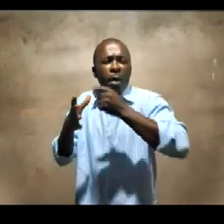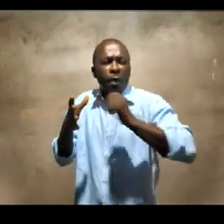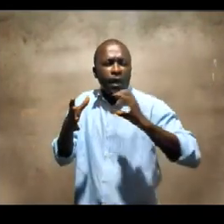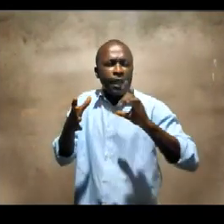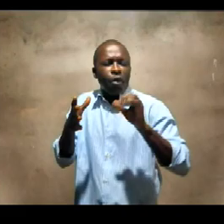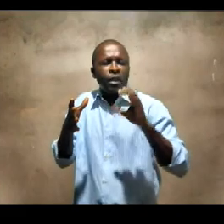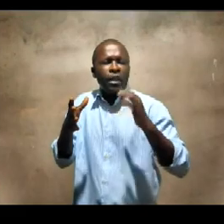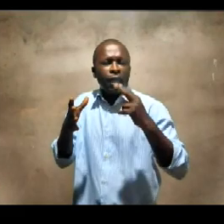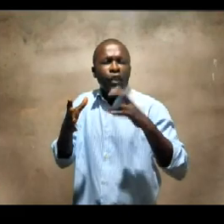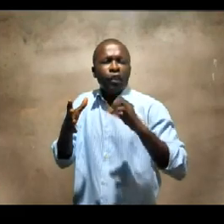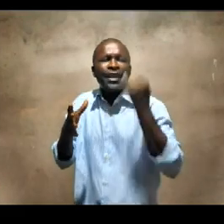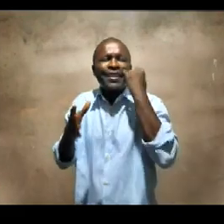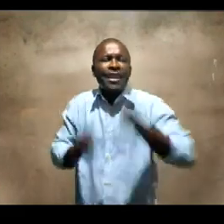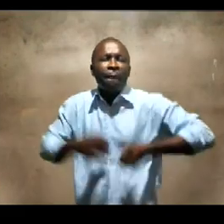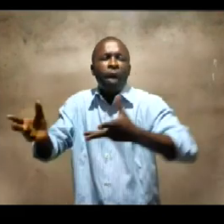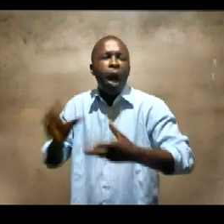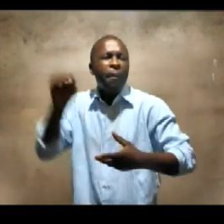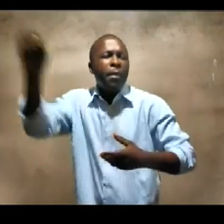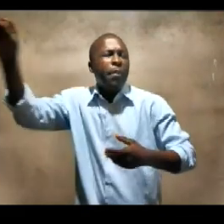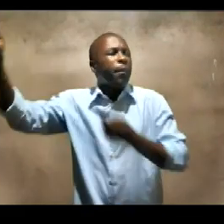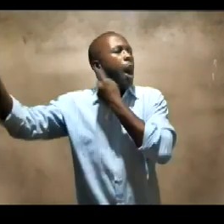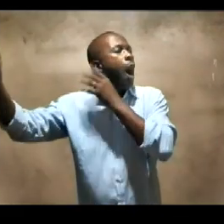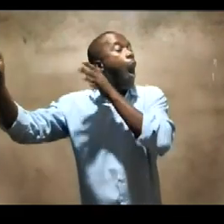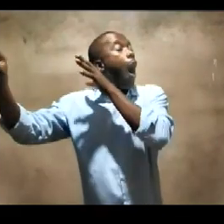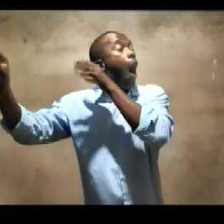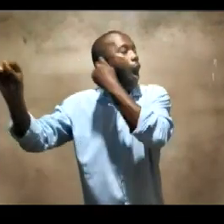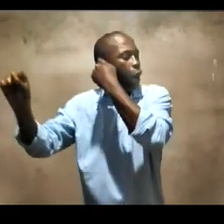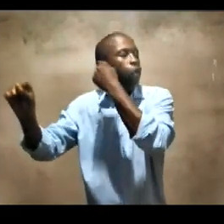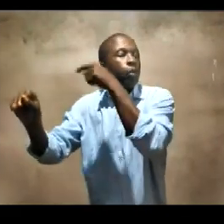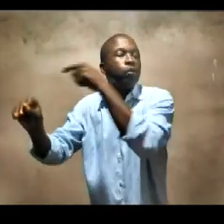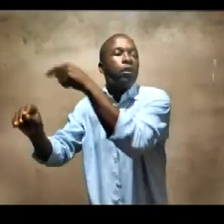au joueur de l'entendre lorsqu'il est en mouvement sur le terrain.